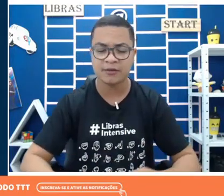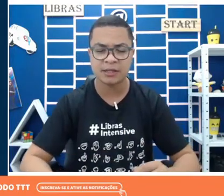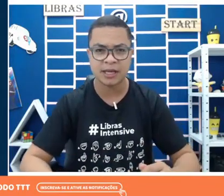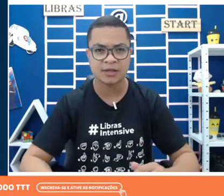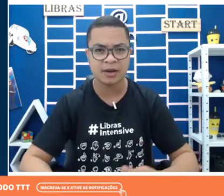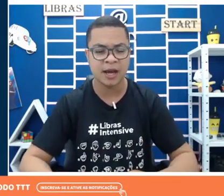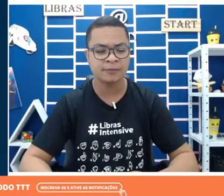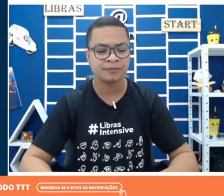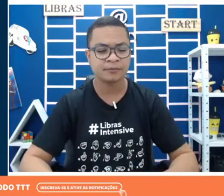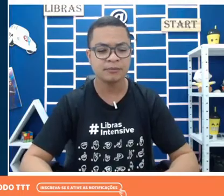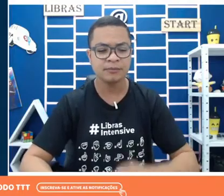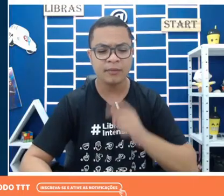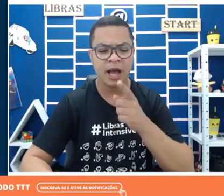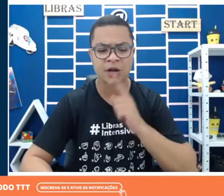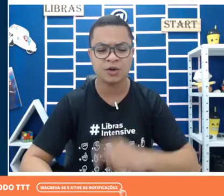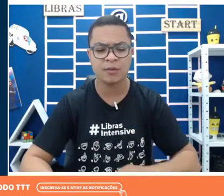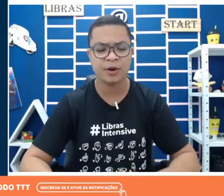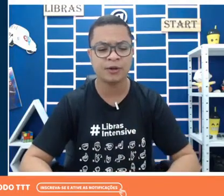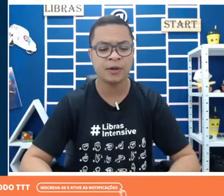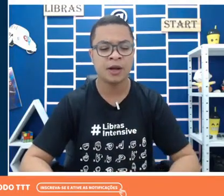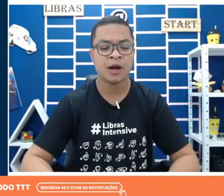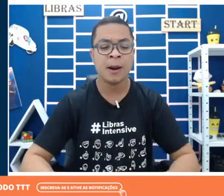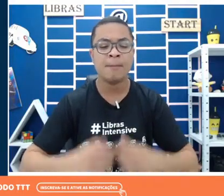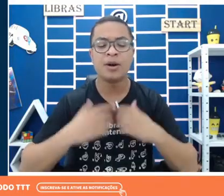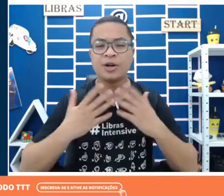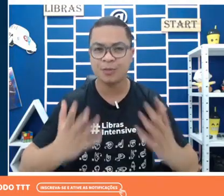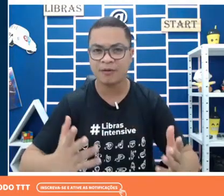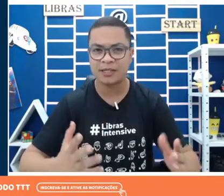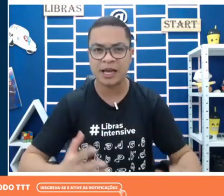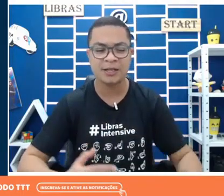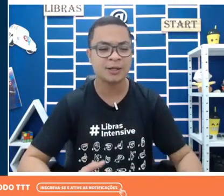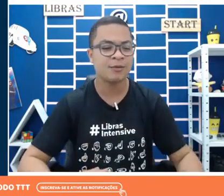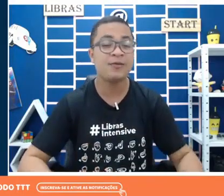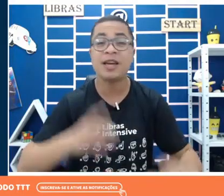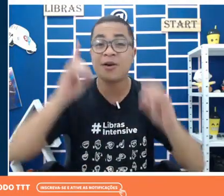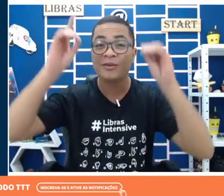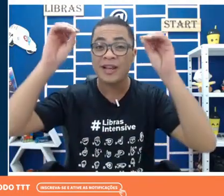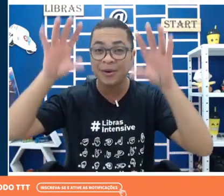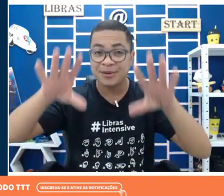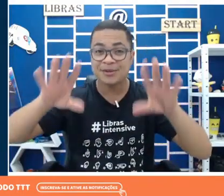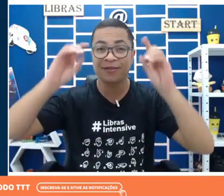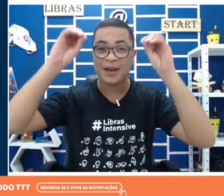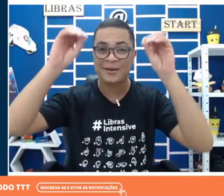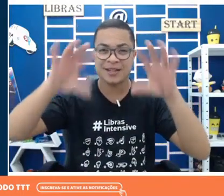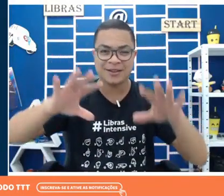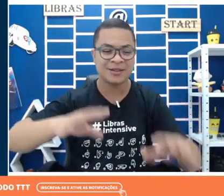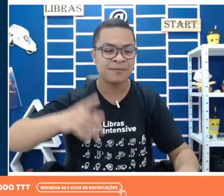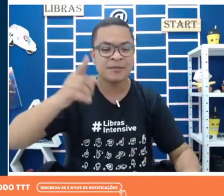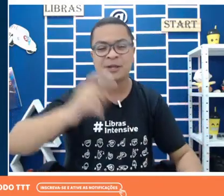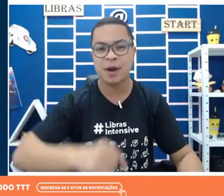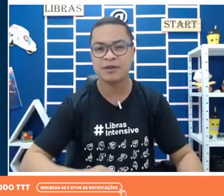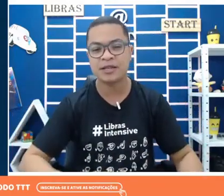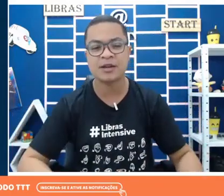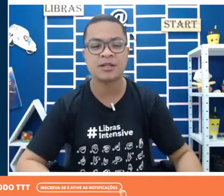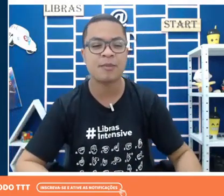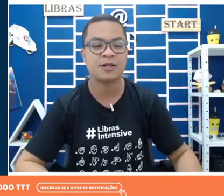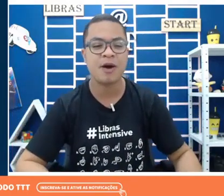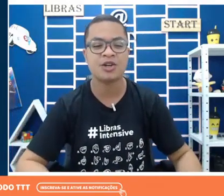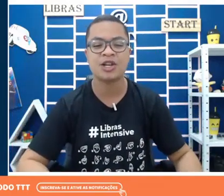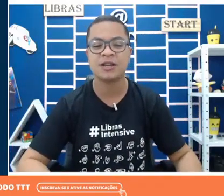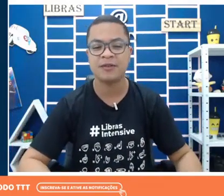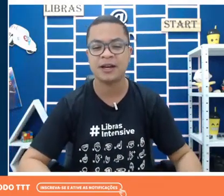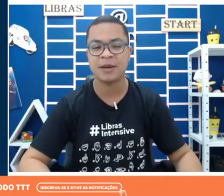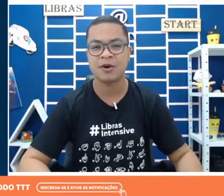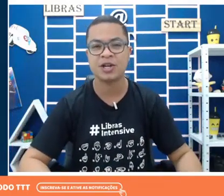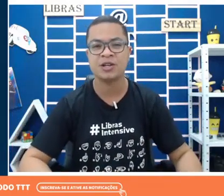aprendendo entre vocês, ok? Ajuda muito. Boa noite pra vocês. Fiquem com Deus, fiquem com Deus. Espero vocês na nossa próxima